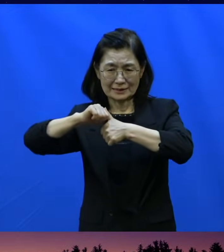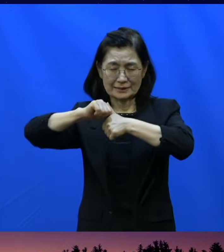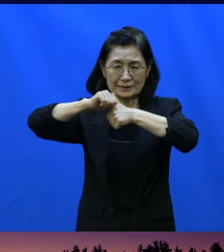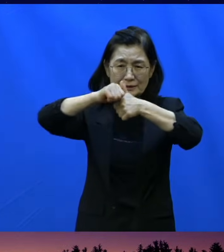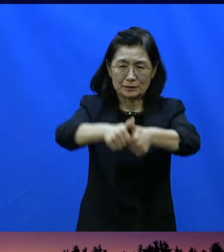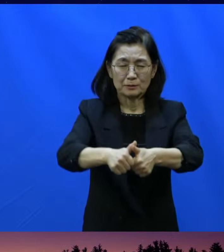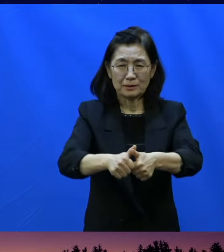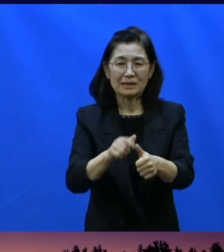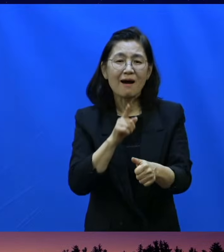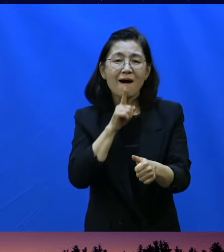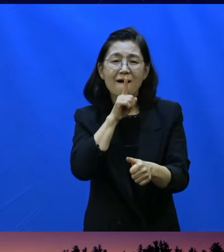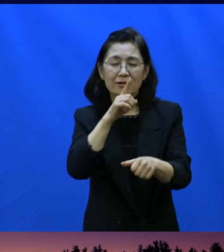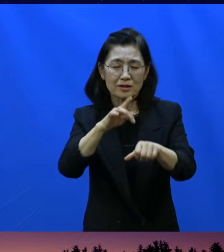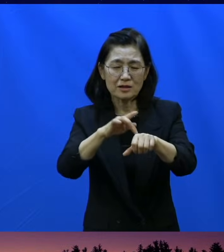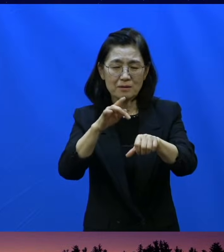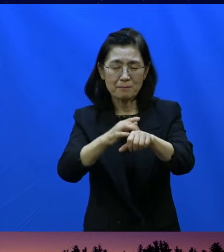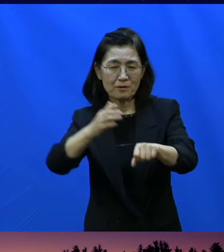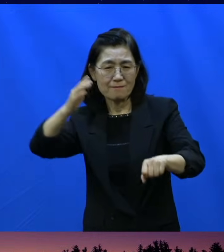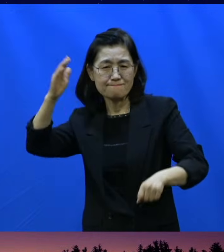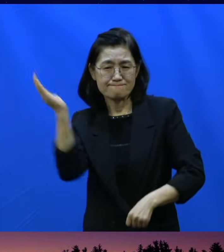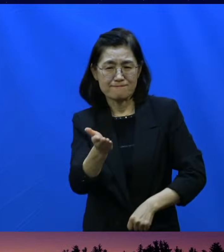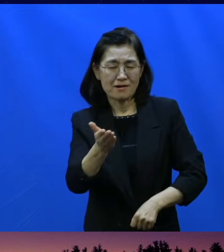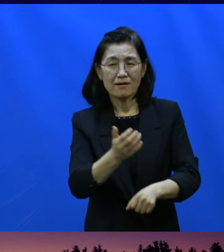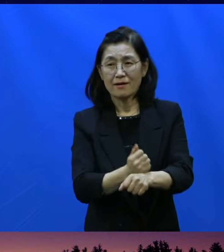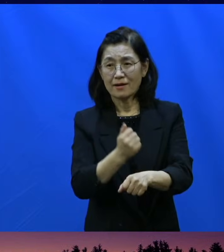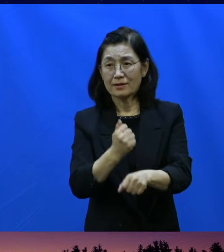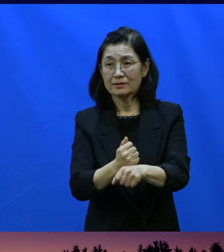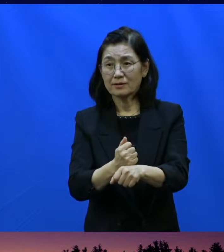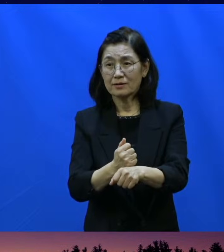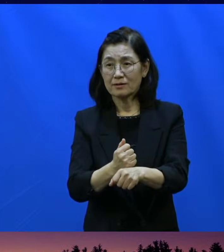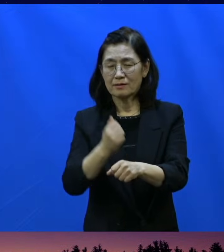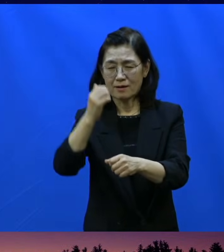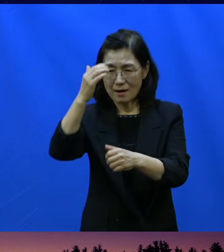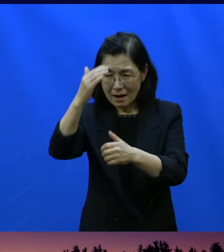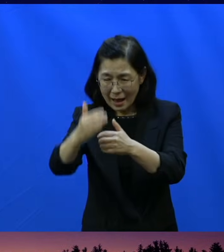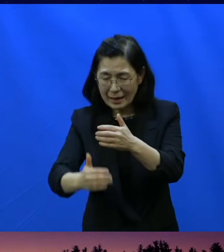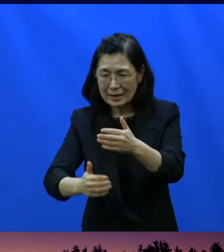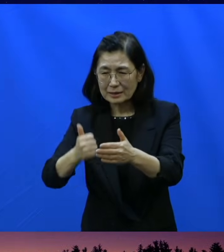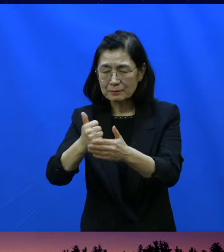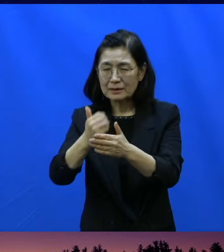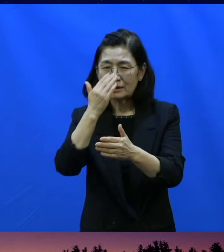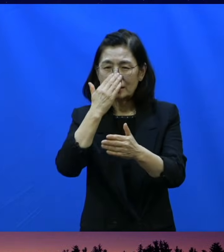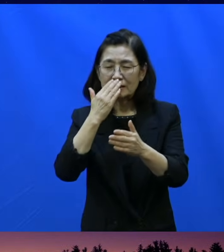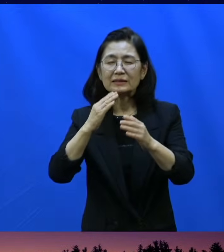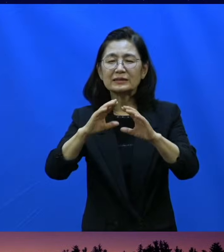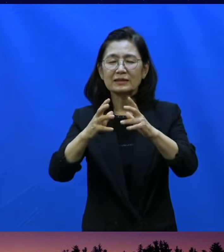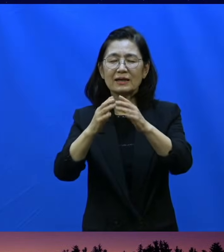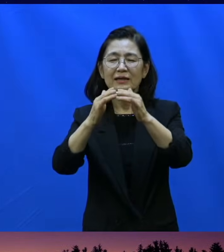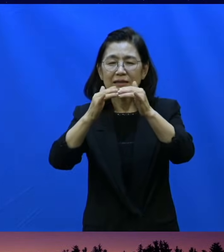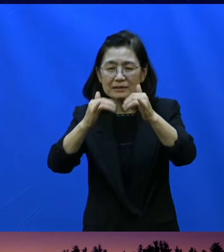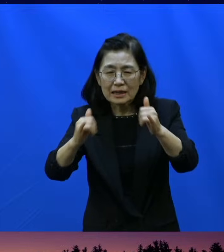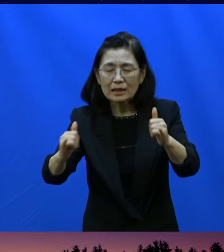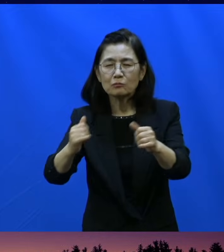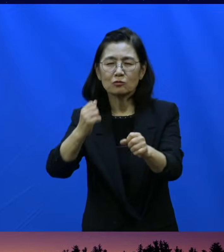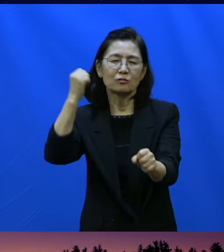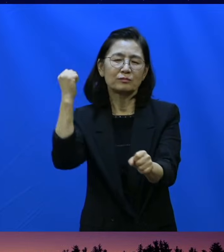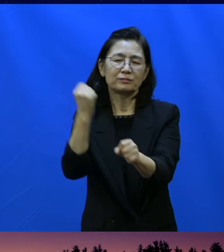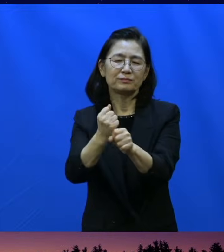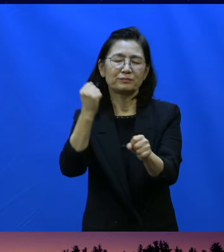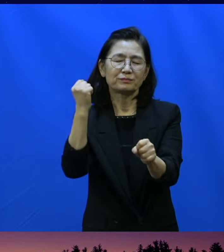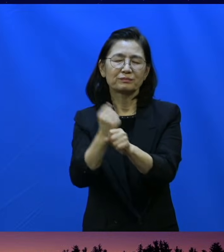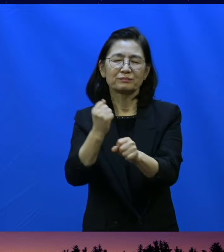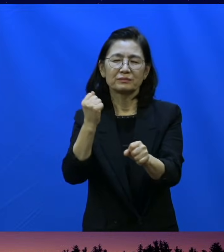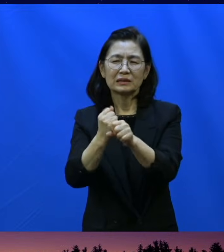결국은 하나님의 은혜가 필요한 자로 이스라엘로 살아가게 만드시는 그 하나님의 열심이 그 은혜라는